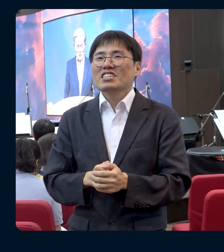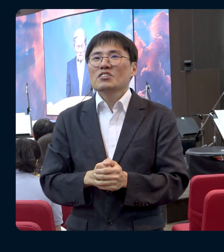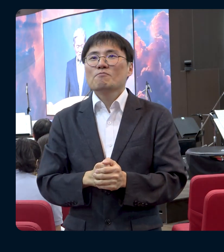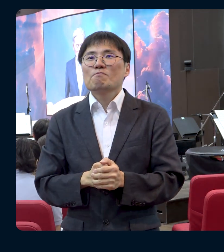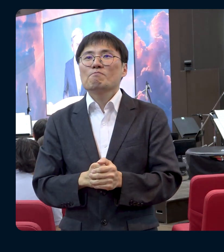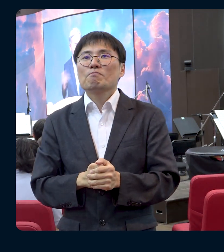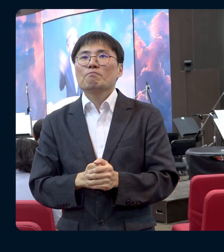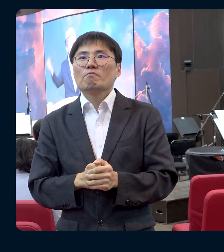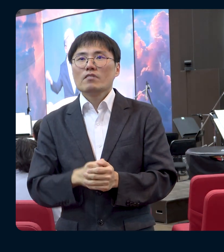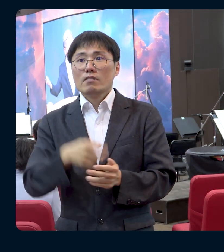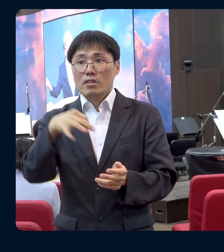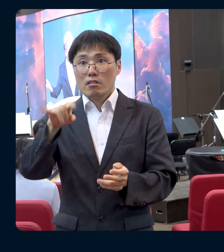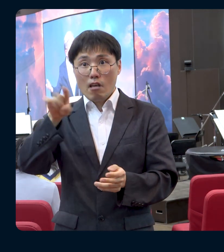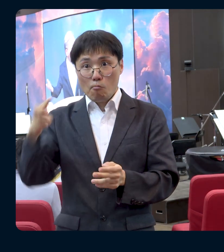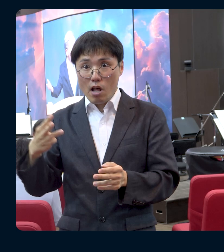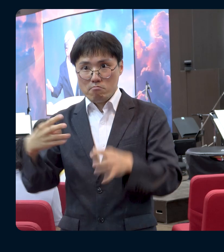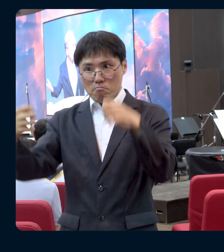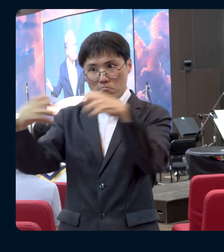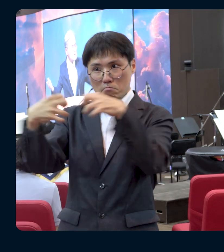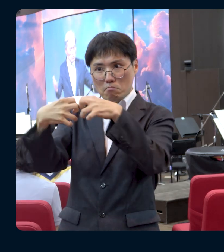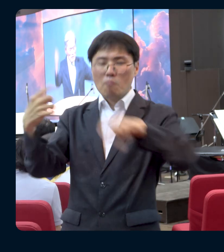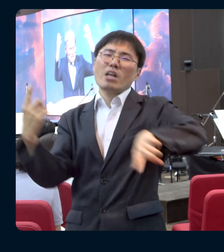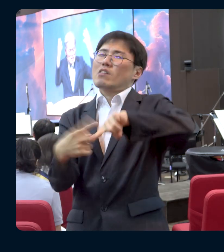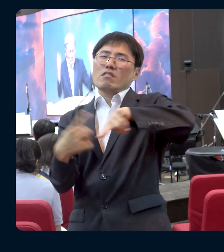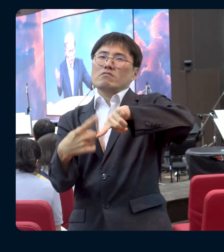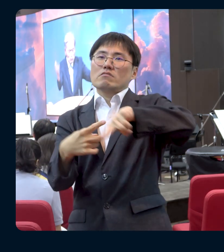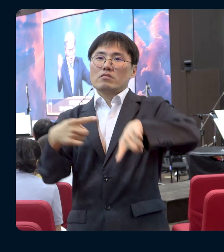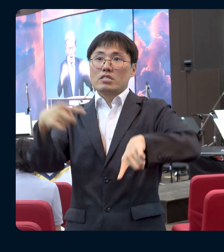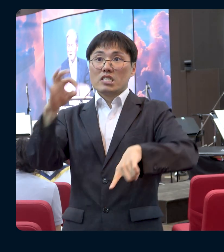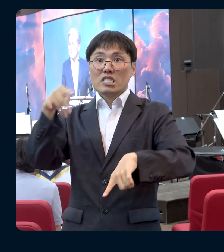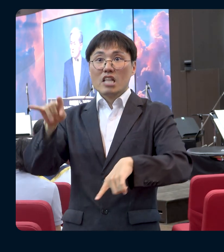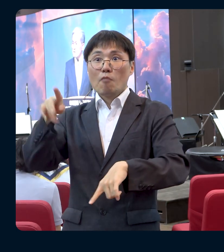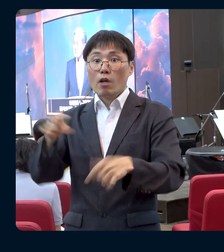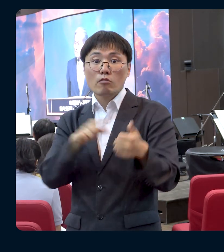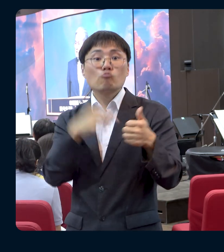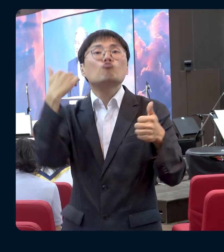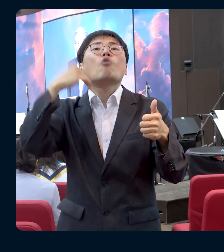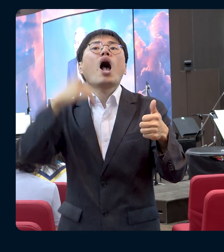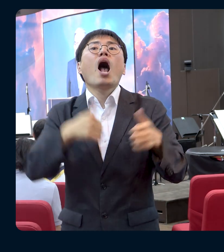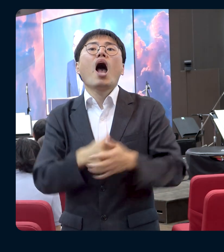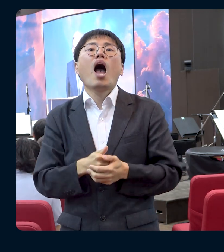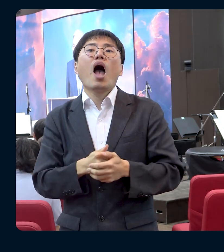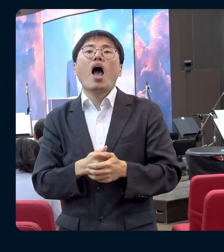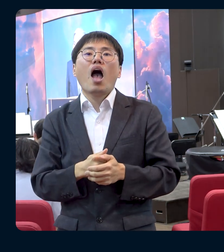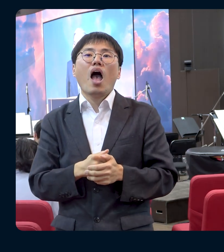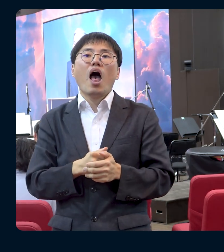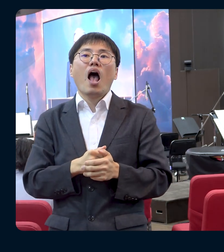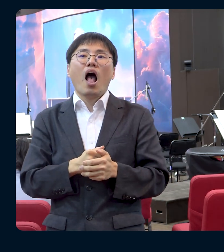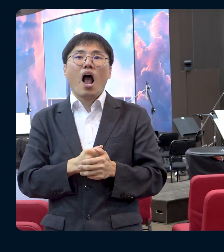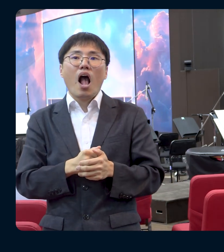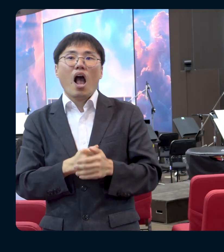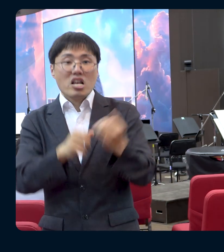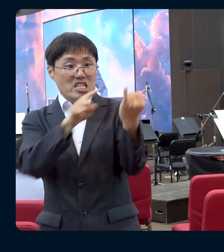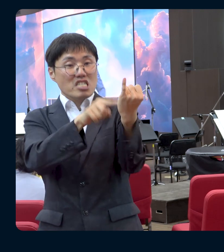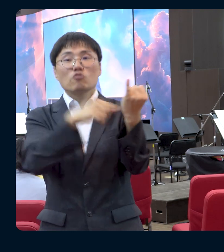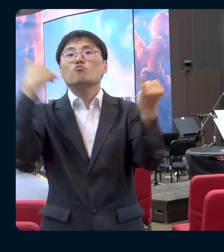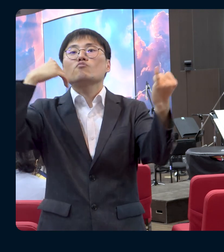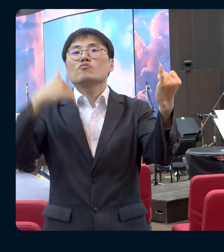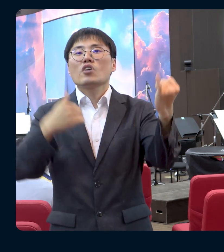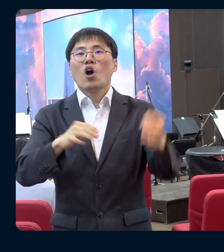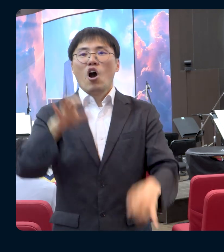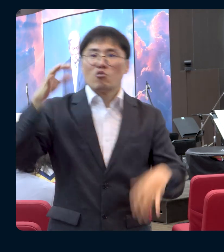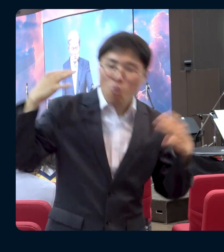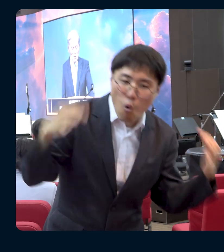그럼 결국은 뭐예요? 이세벨과 싸우는 거예요. 자, 그런데 이세벨이 누구냐? 이세벨이 누굽니까?